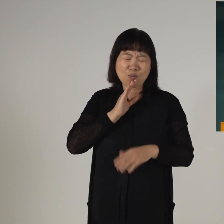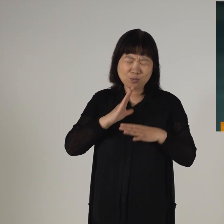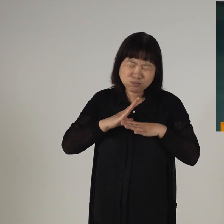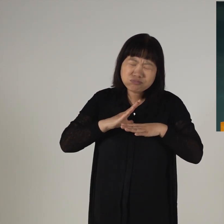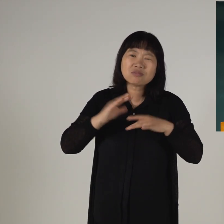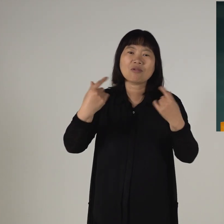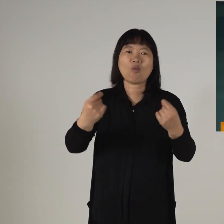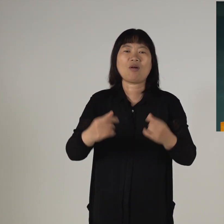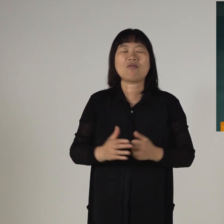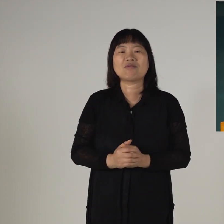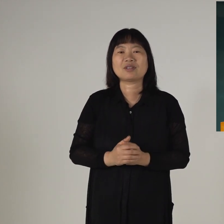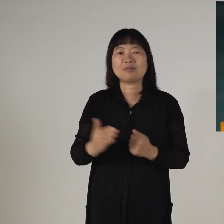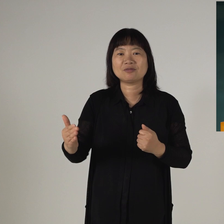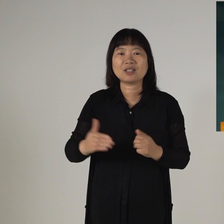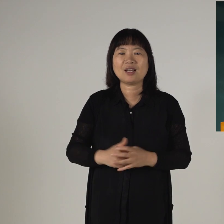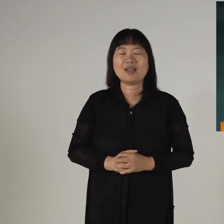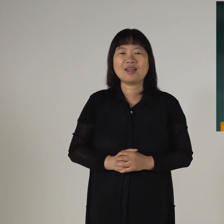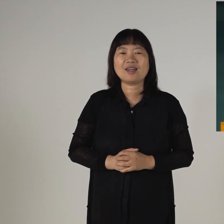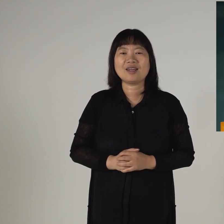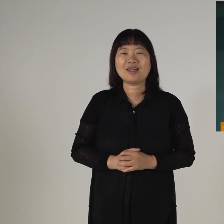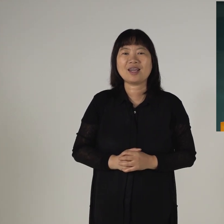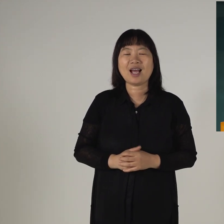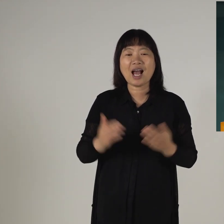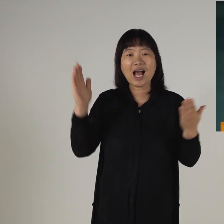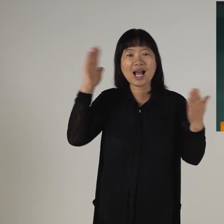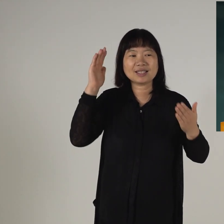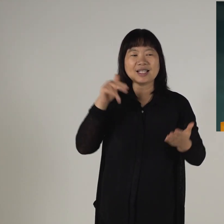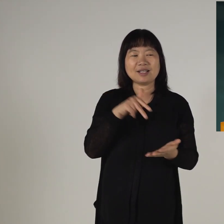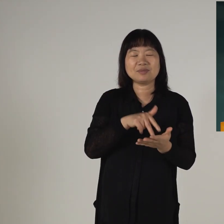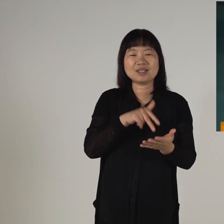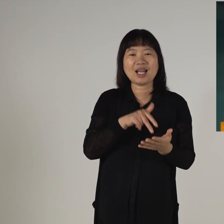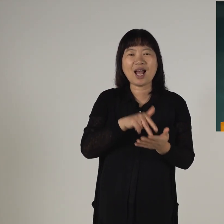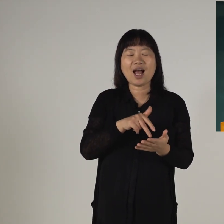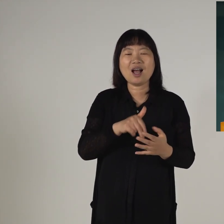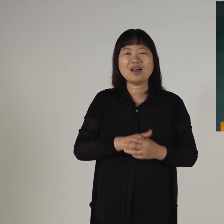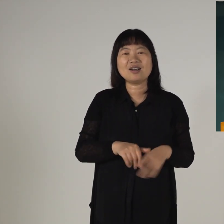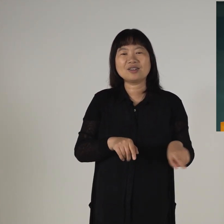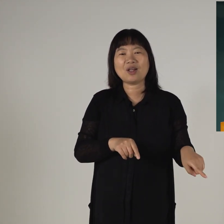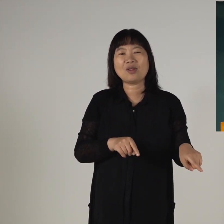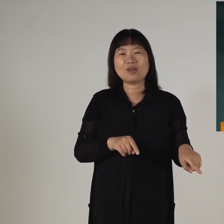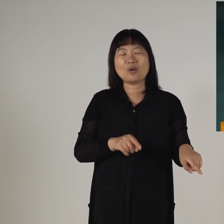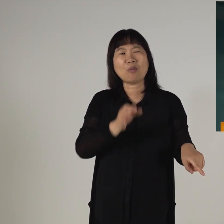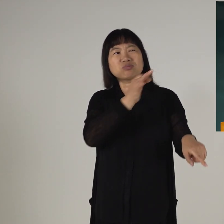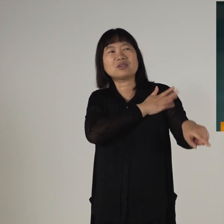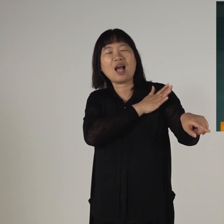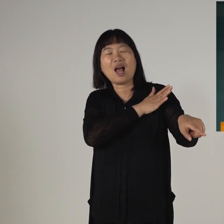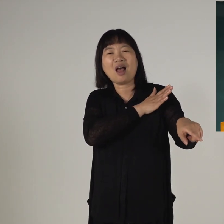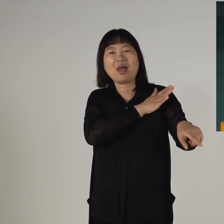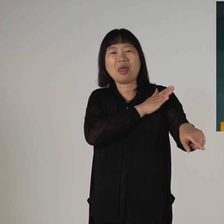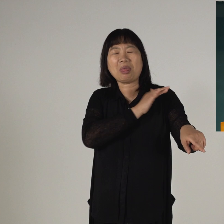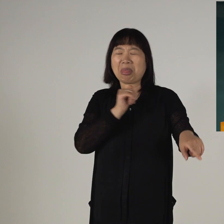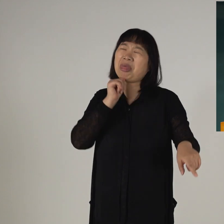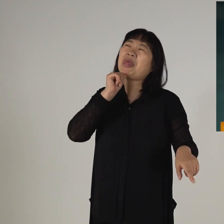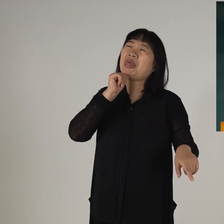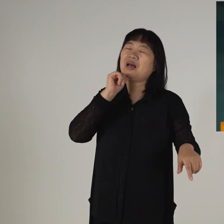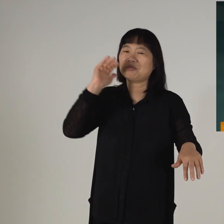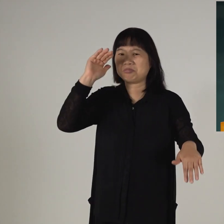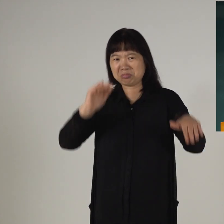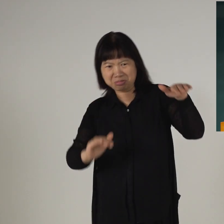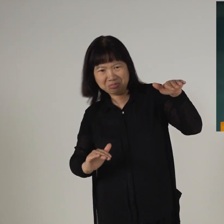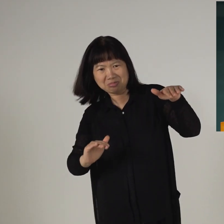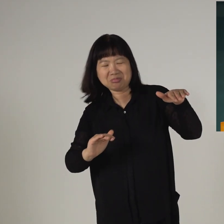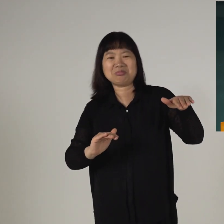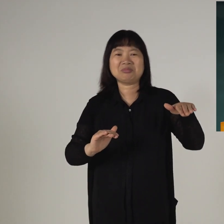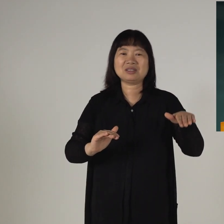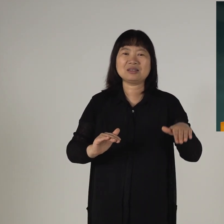아십니까? 그러니까 같은 학생들끼리라도 금수저 흑수라는 말이 나오고 사람 간의 계급이 형성이